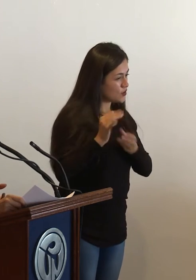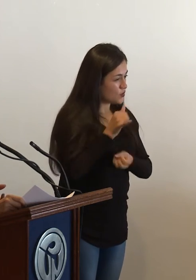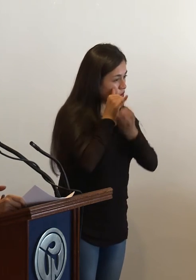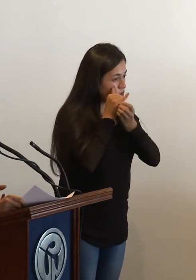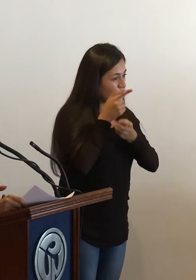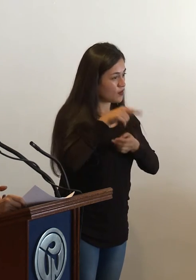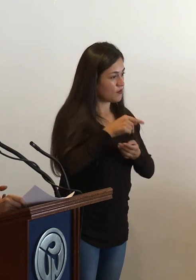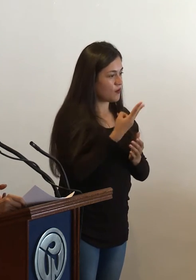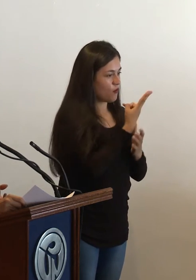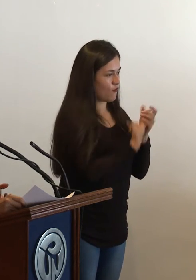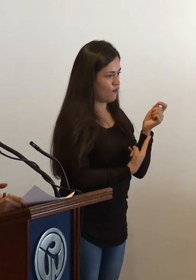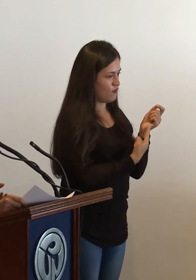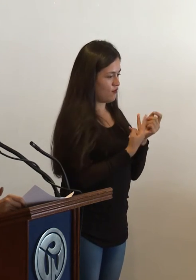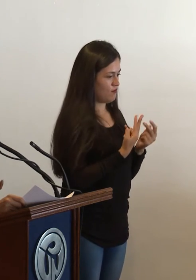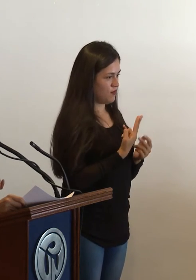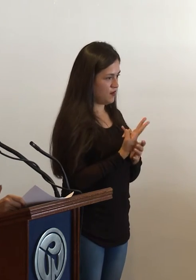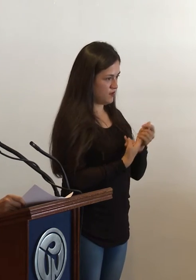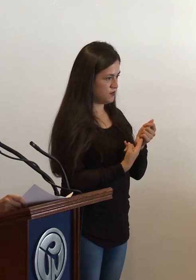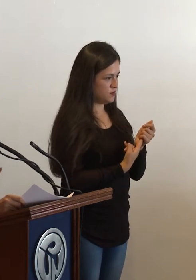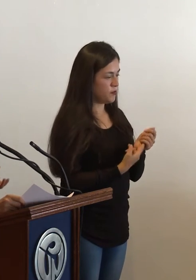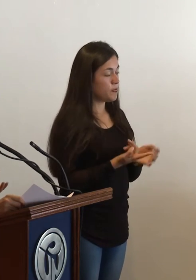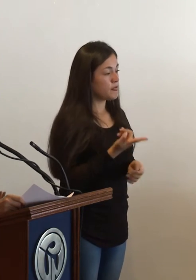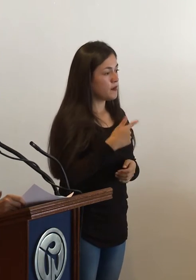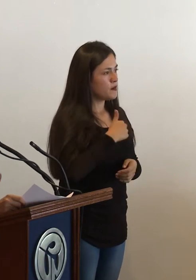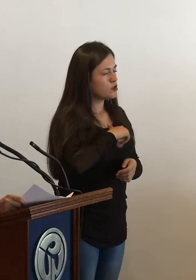esos binarismos, sino que nos